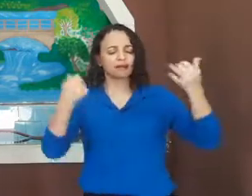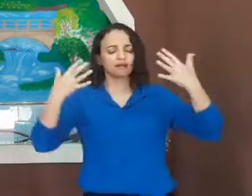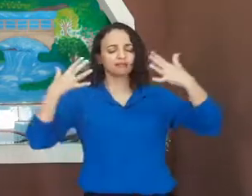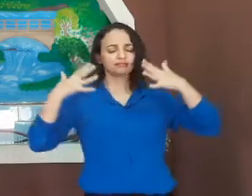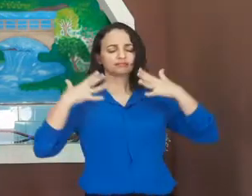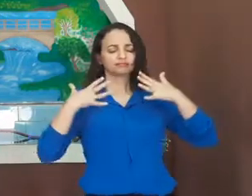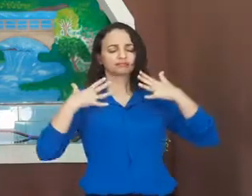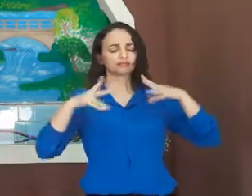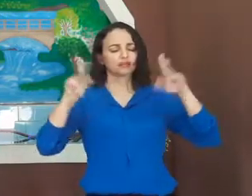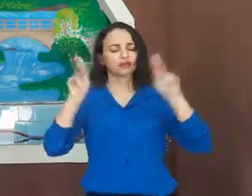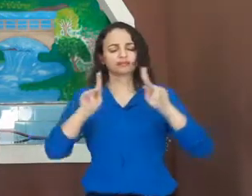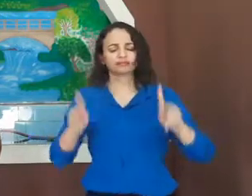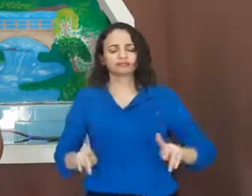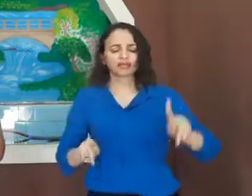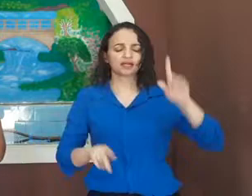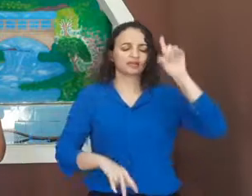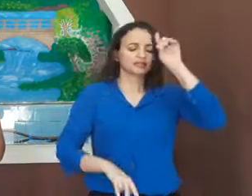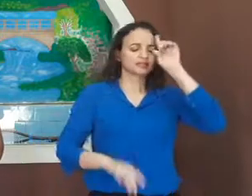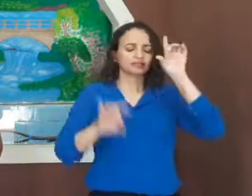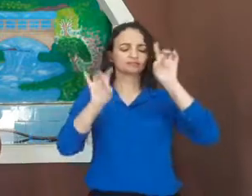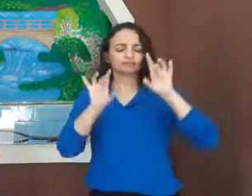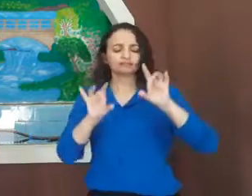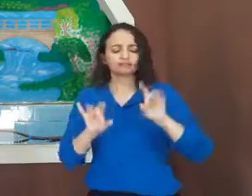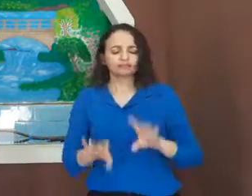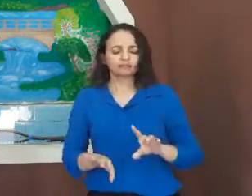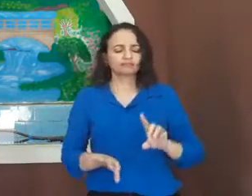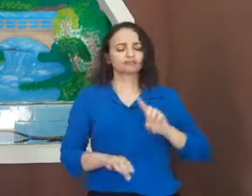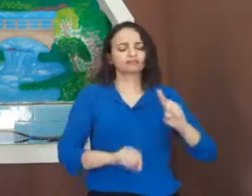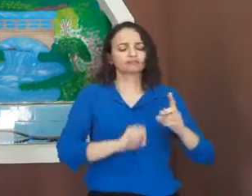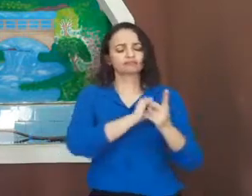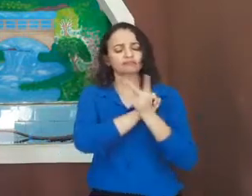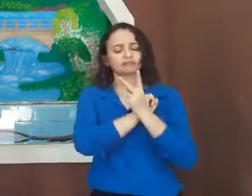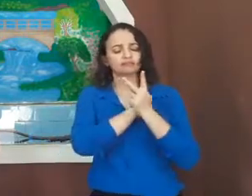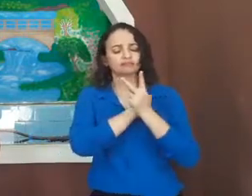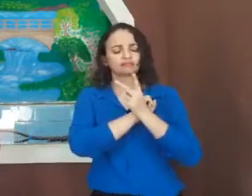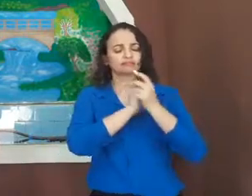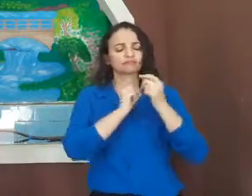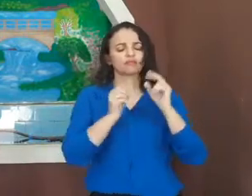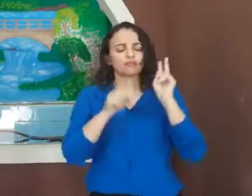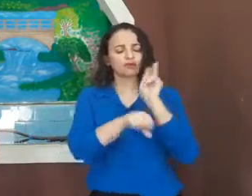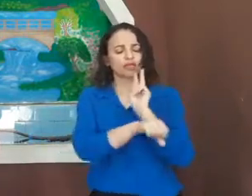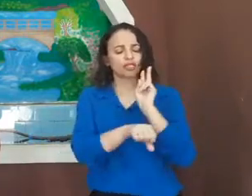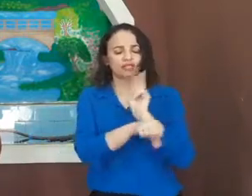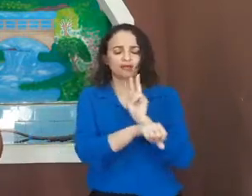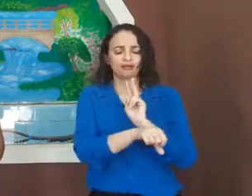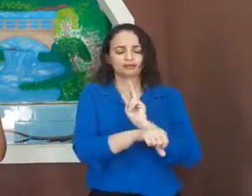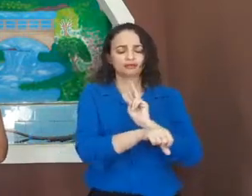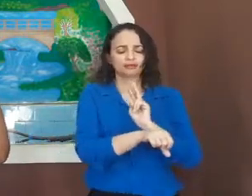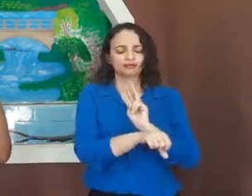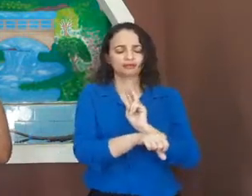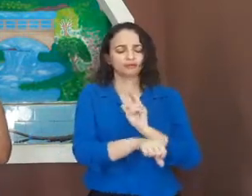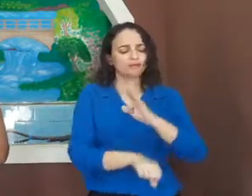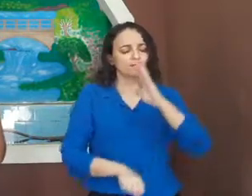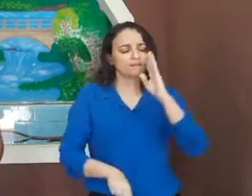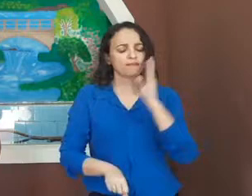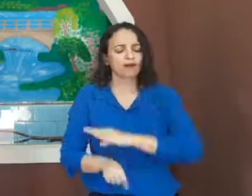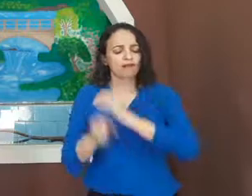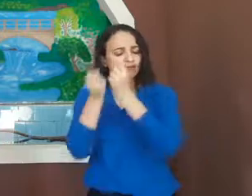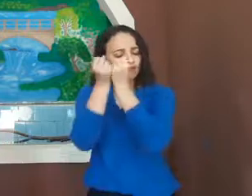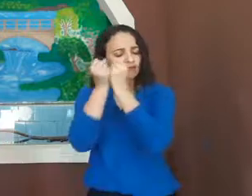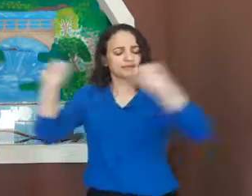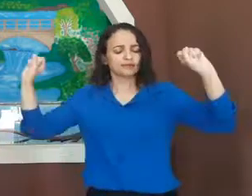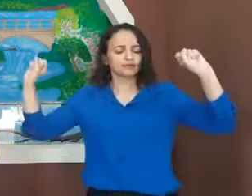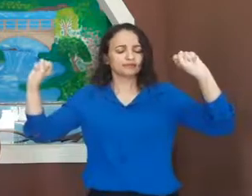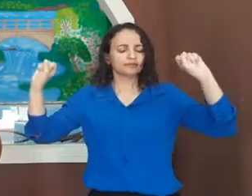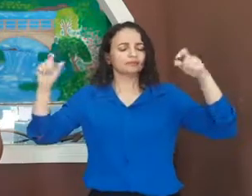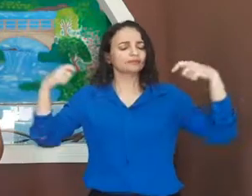vem nos dar um dia de paz, e vai nos proteção, nos guarda e nos livra de todo o mal. E nós só